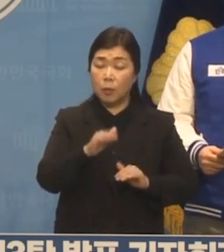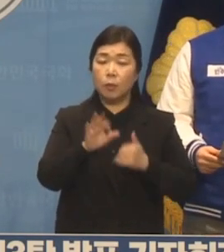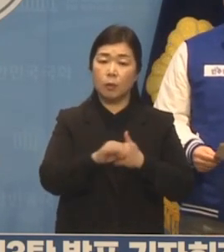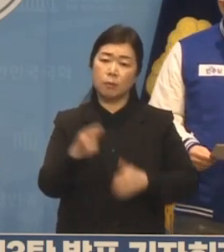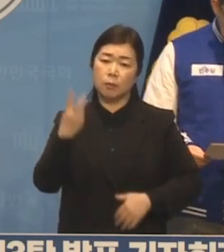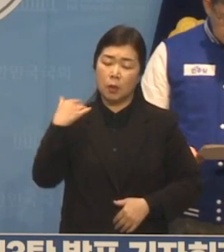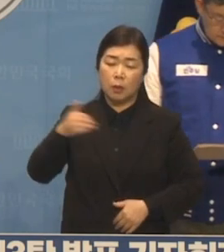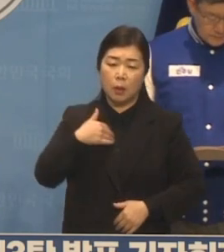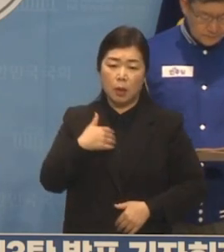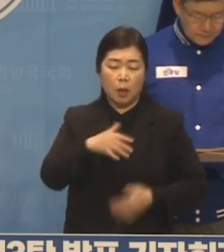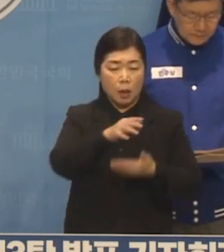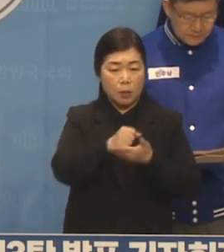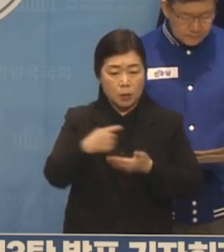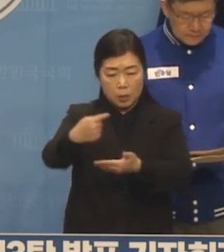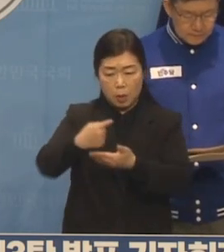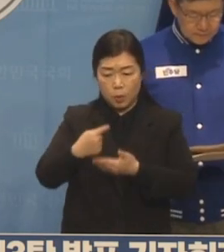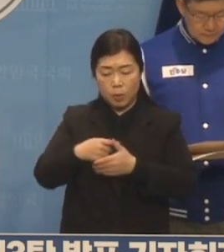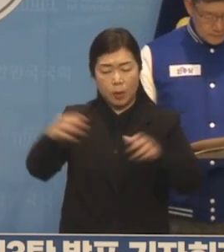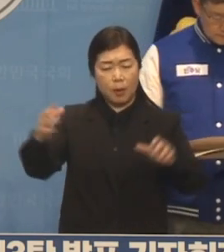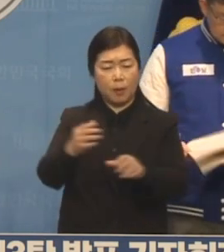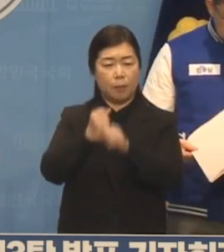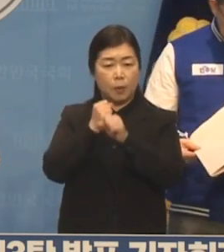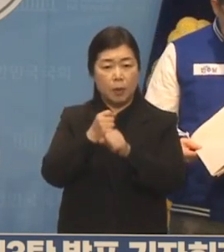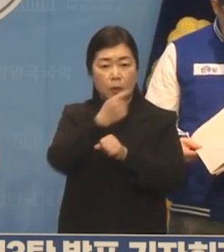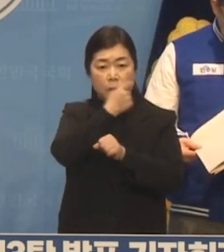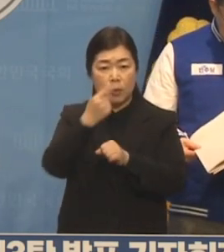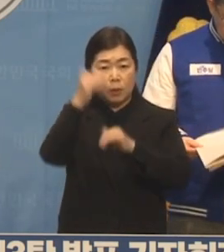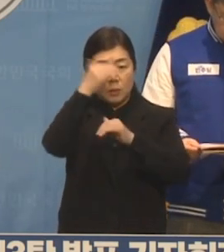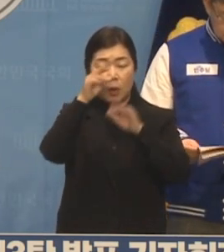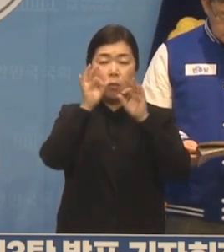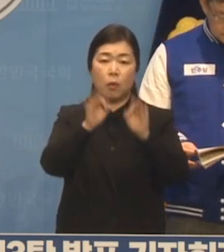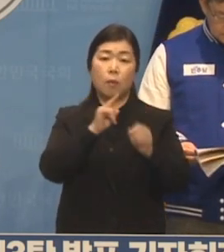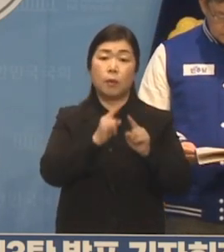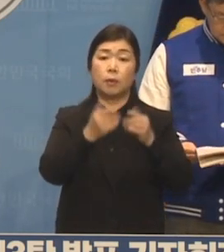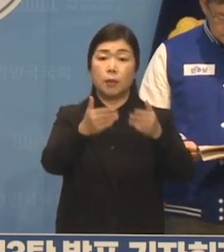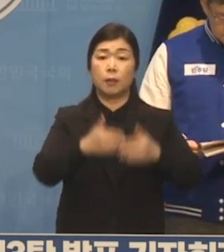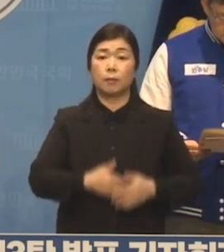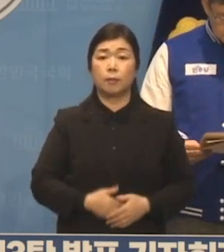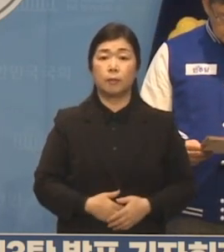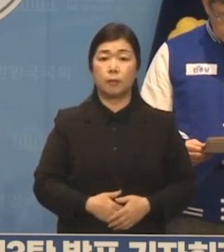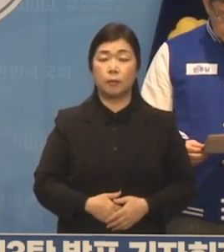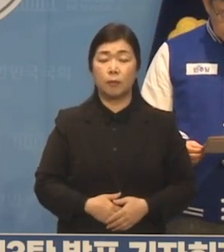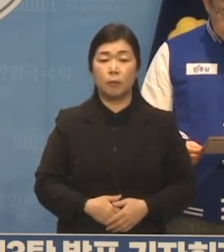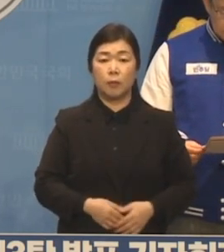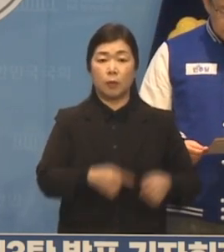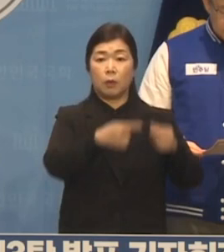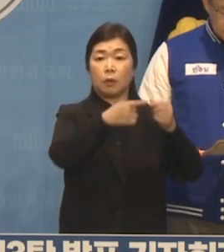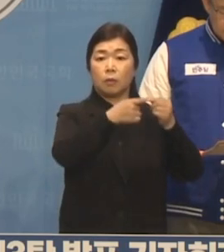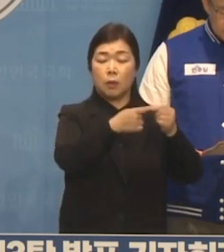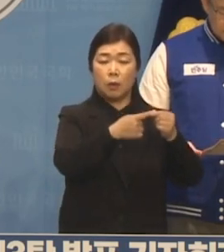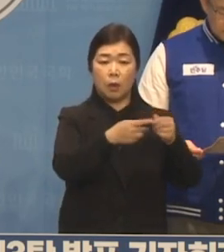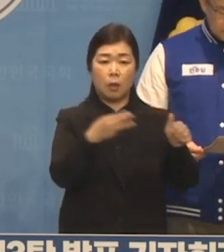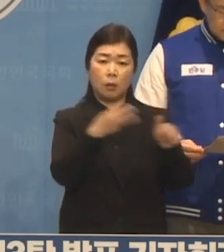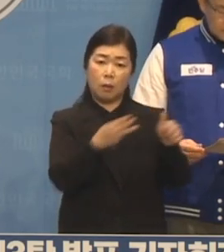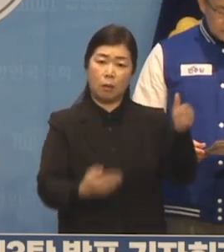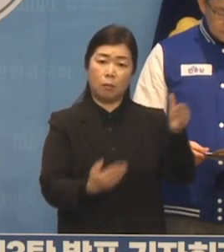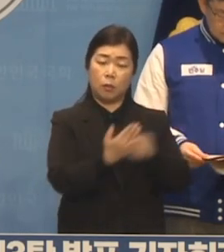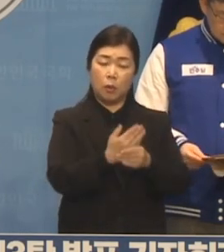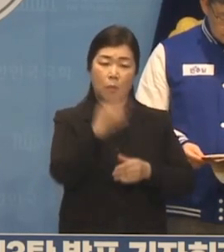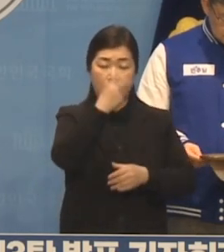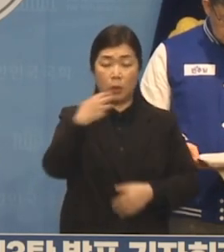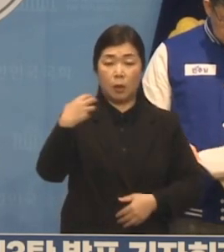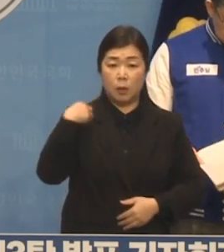그간 제가 확보한 제보를 검증을 거쳐 말씀드리는 것입니다. 첫째, 테러 업무를